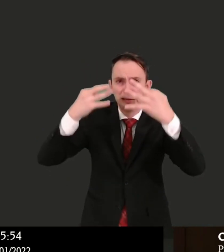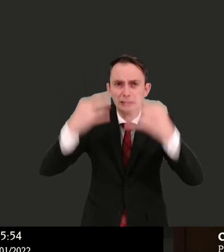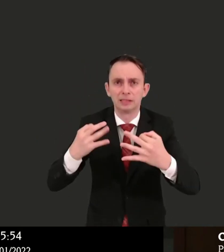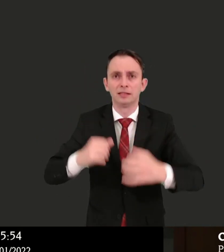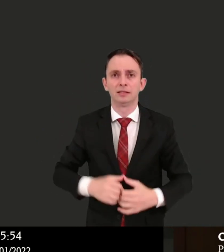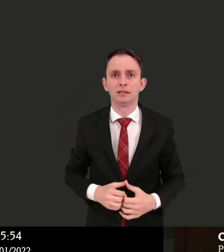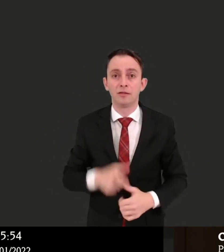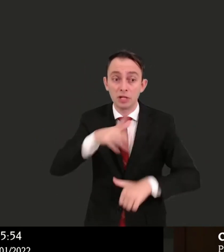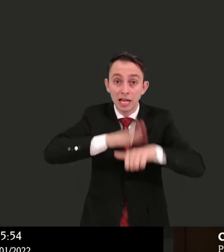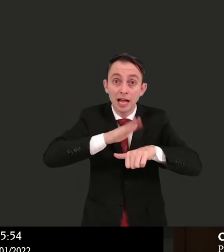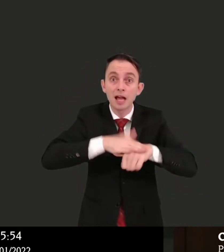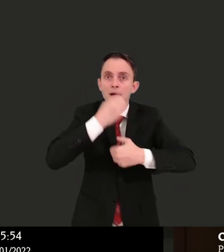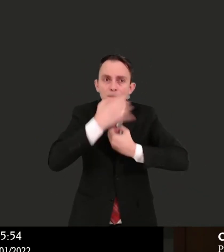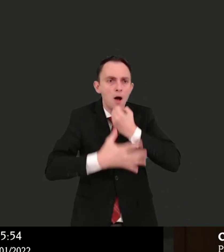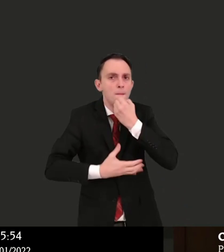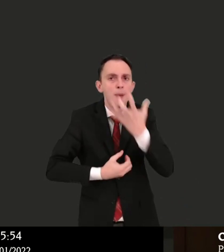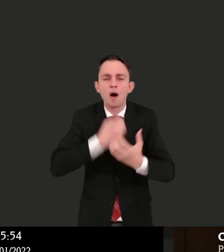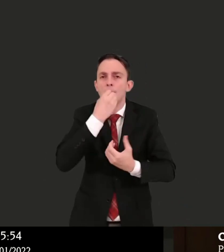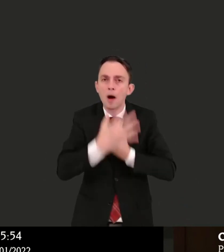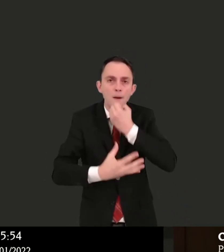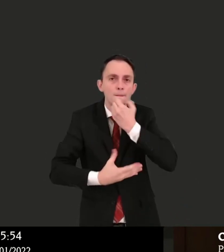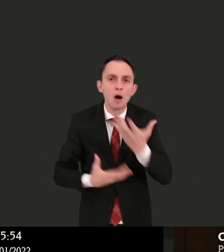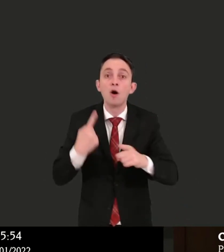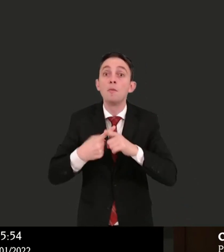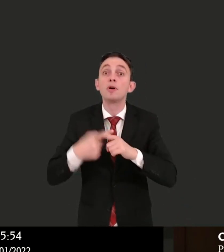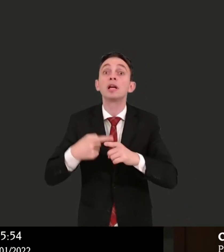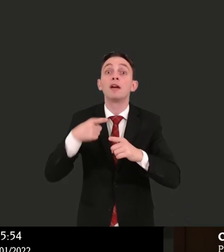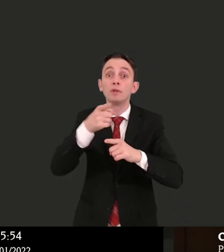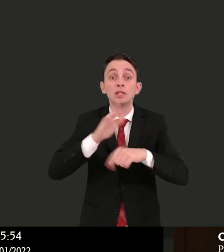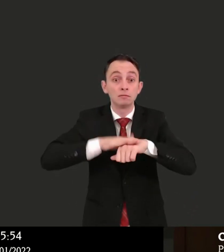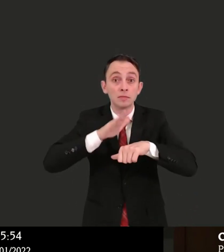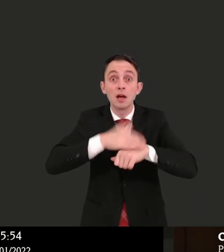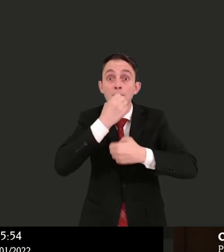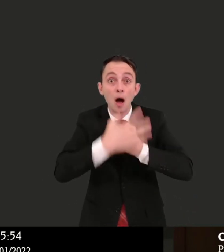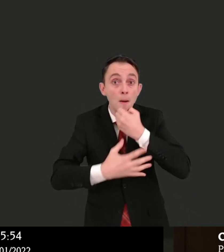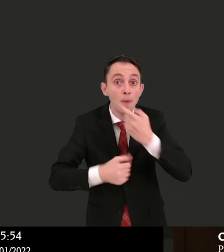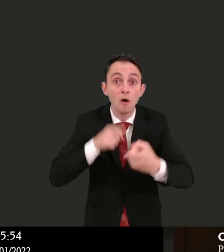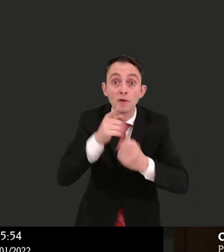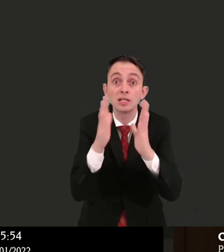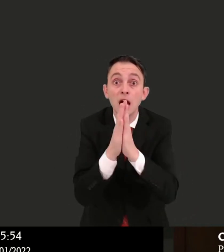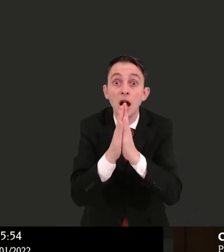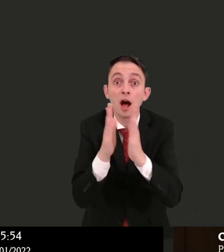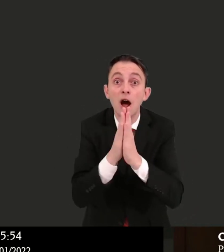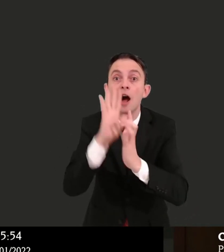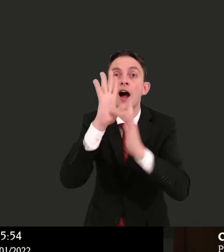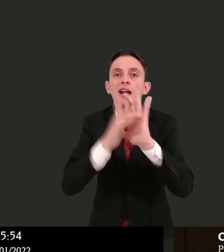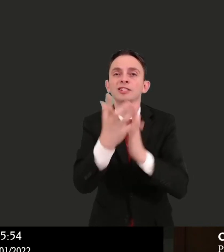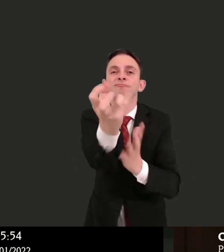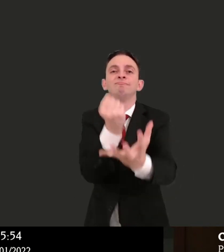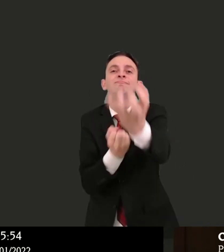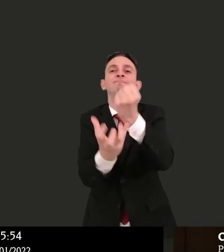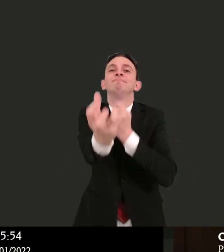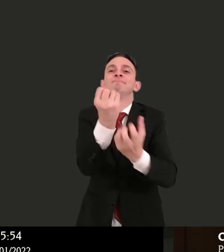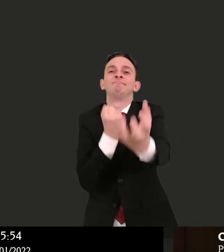acumula as boas obras, porque quando você dobrar seu joelho, Cristo está comprometido com sua oração. Paulo falou: